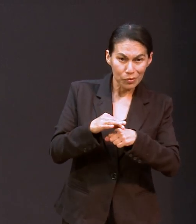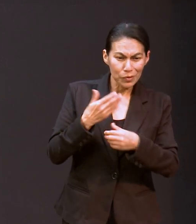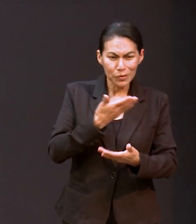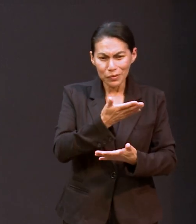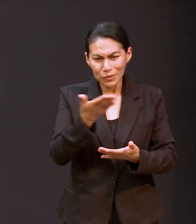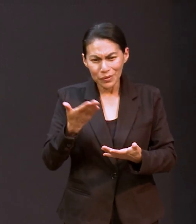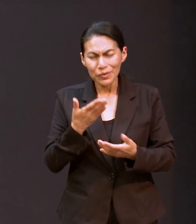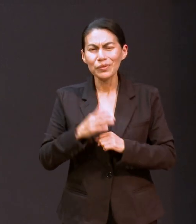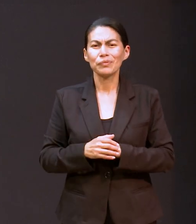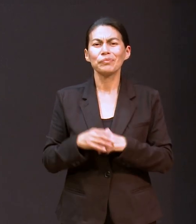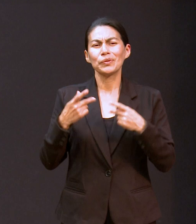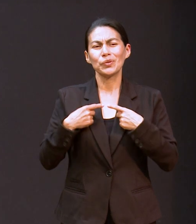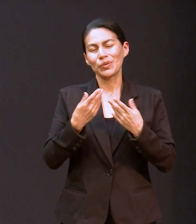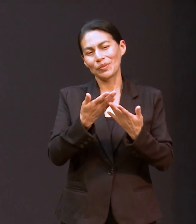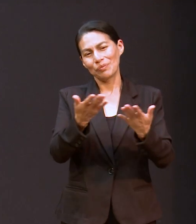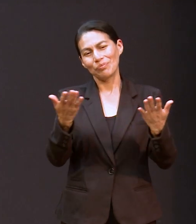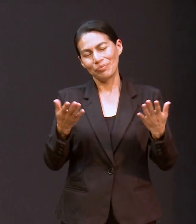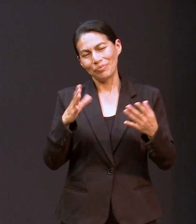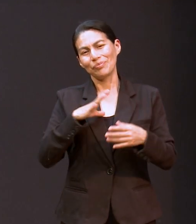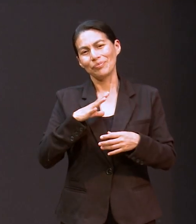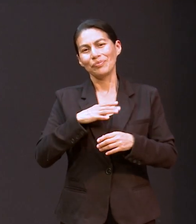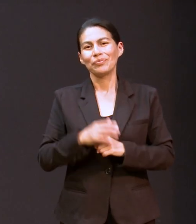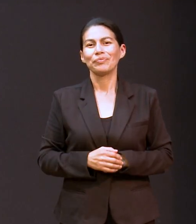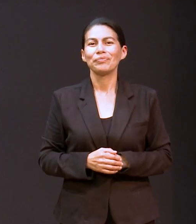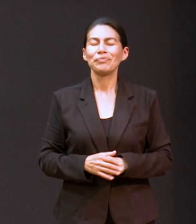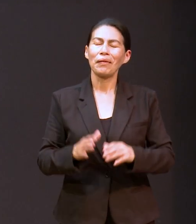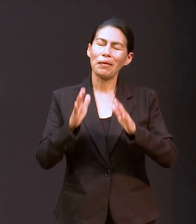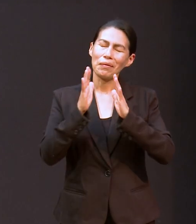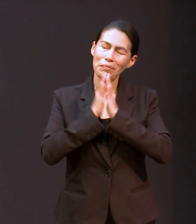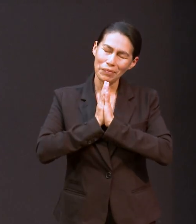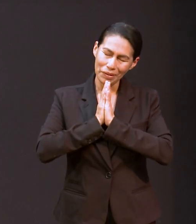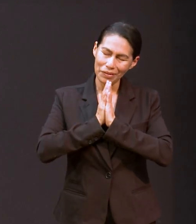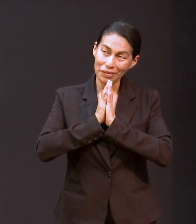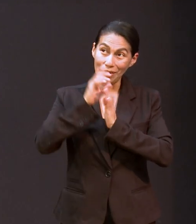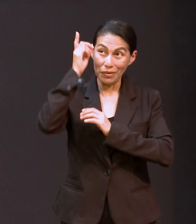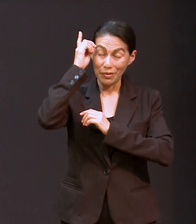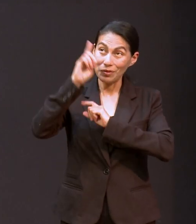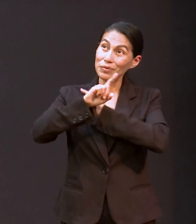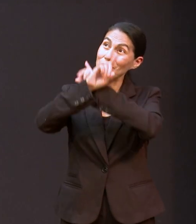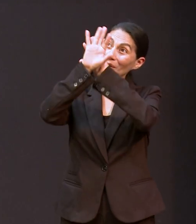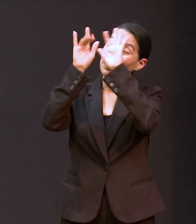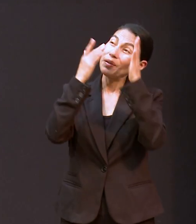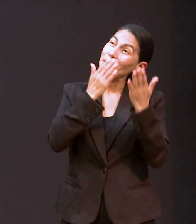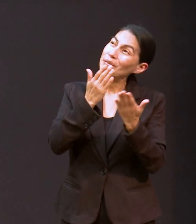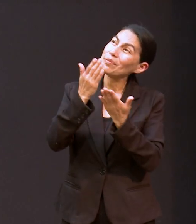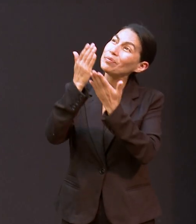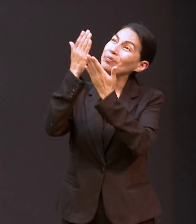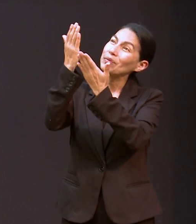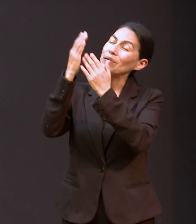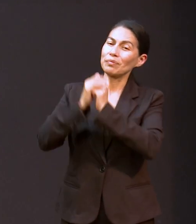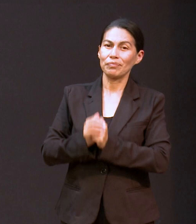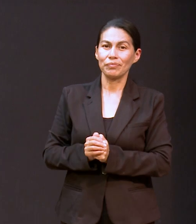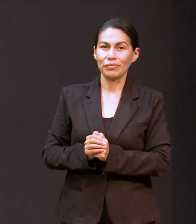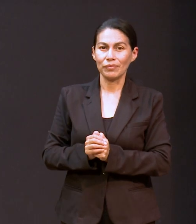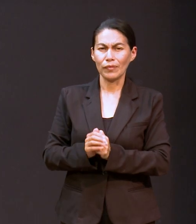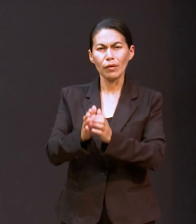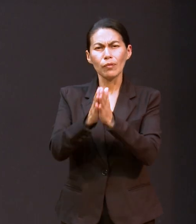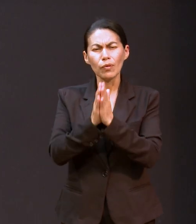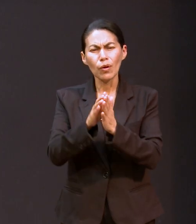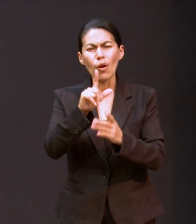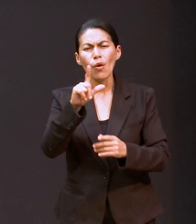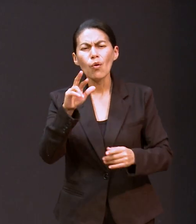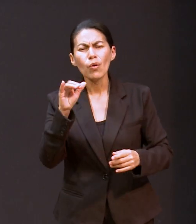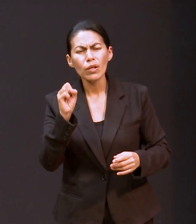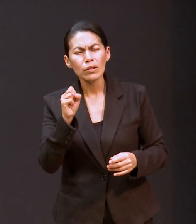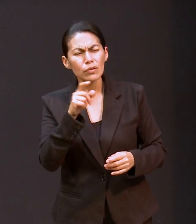Tu testimonios con nuestro auditorio amén gloria sea el nombre de Dios Luis